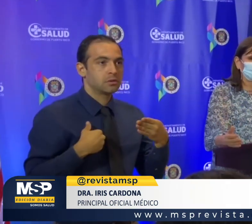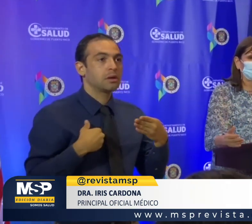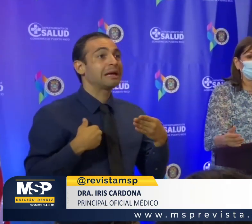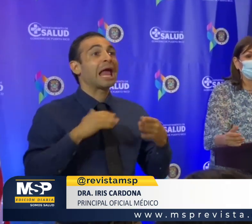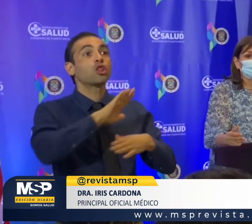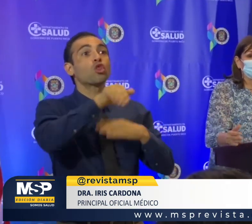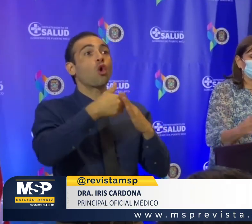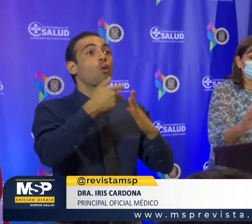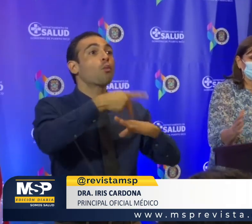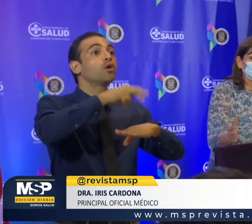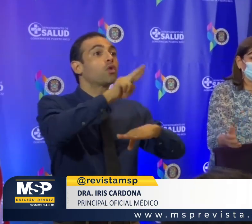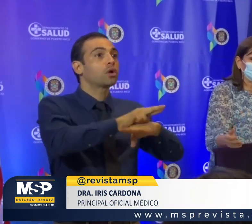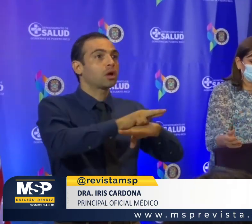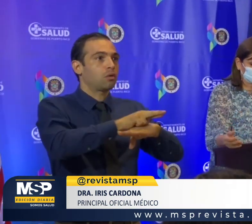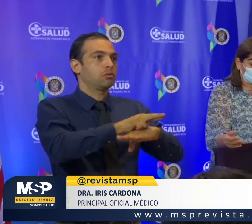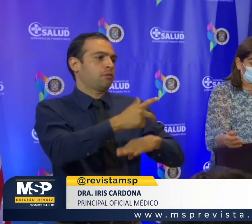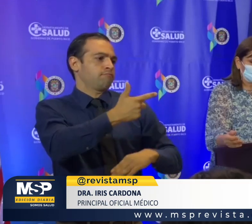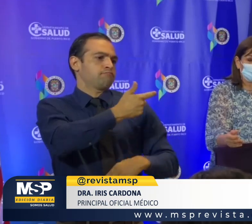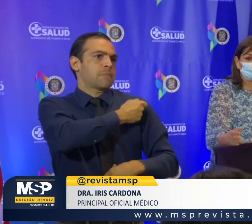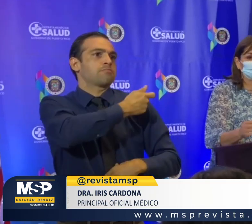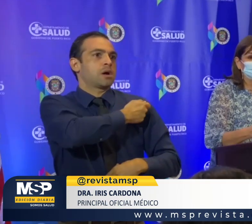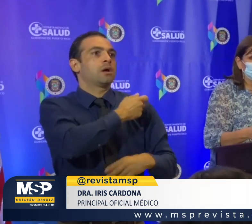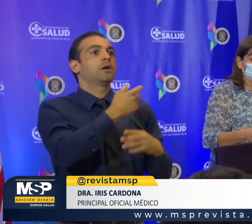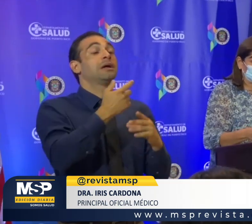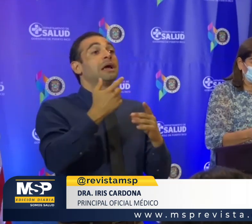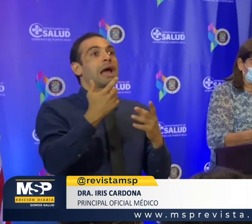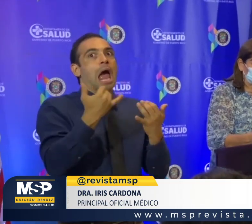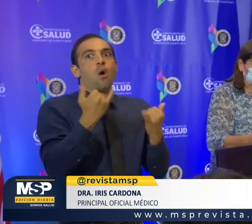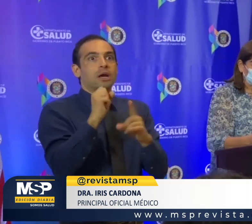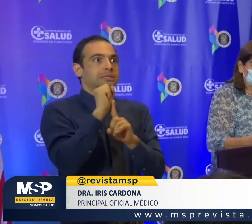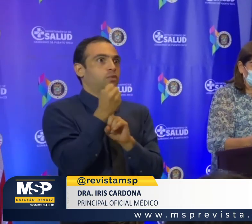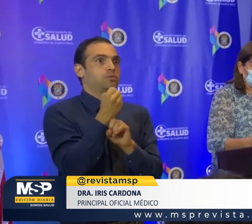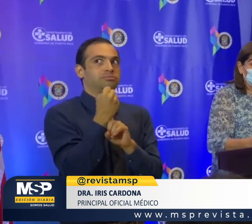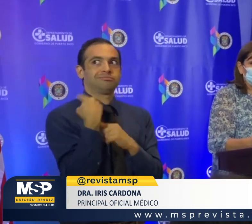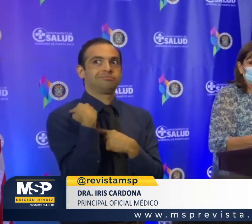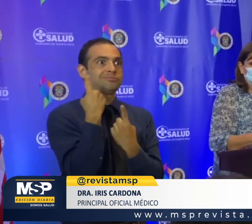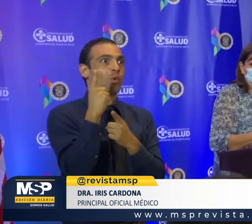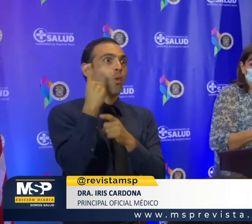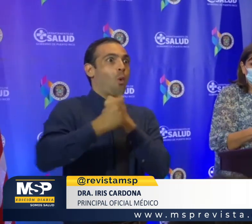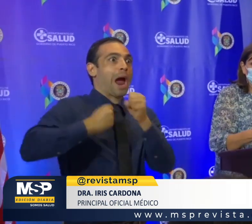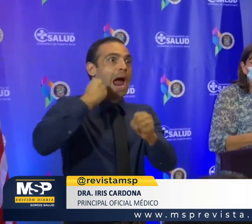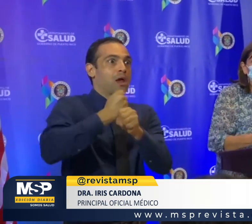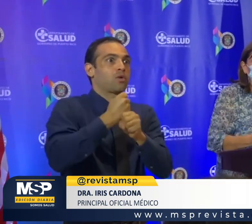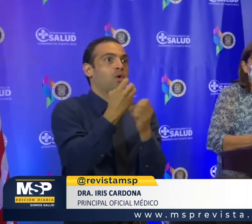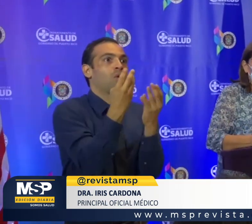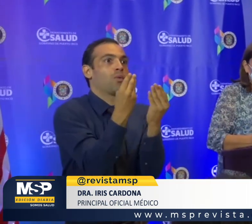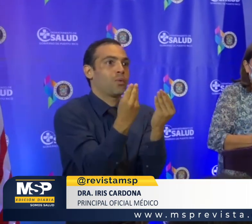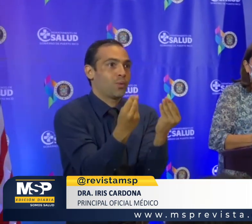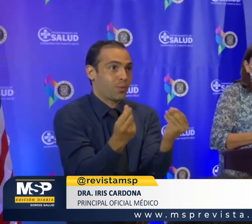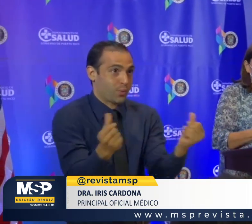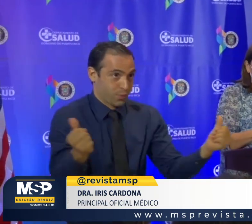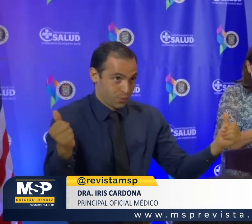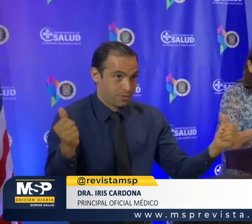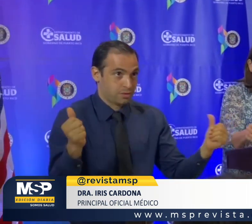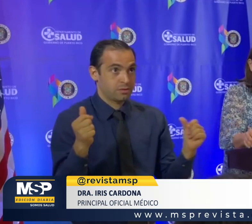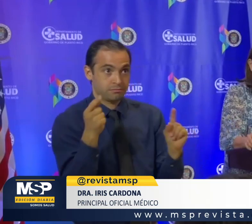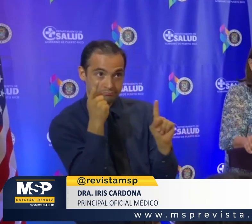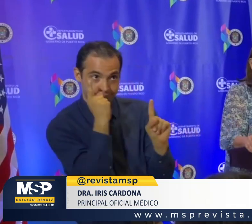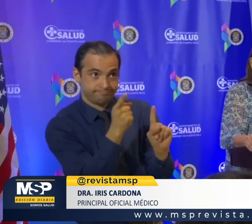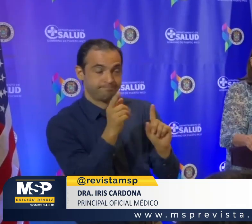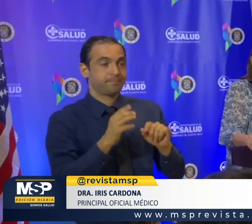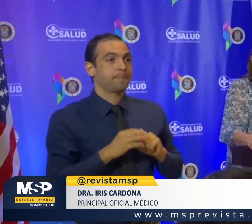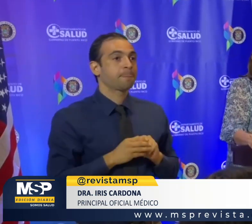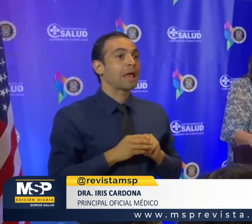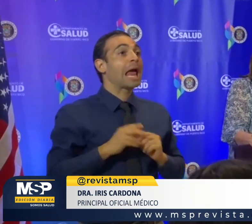para salir de la situación que llevamos más o menos un año. Amén de eso, el programa de vacunación